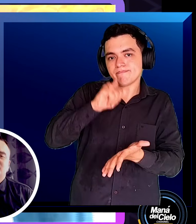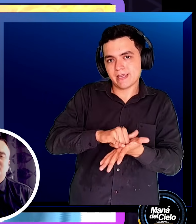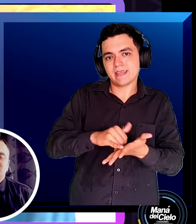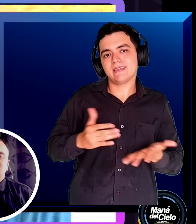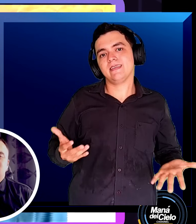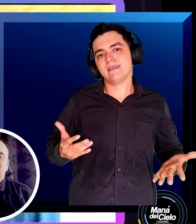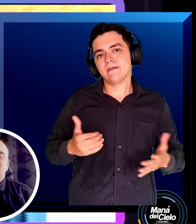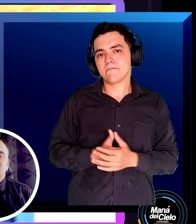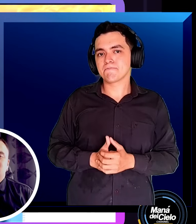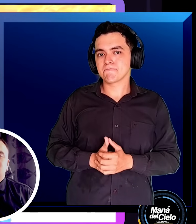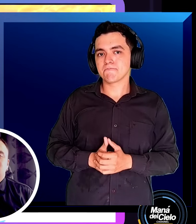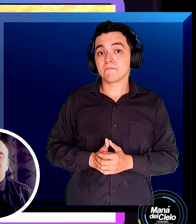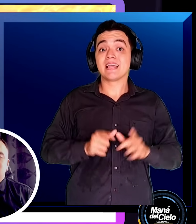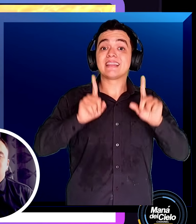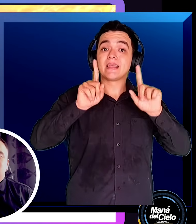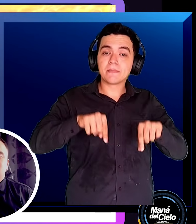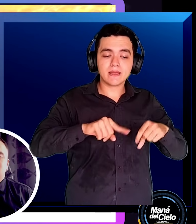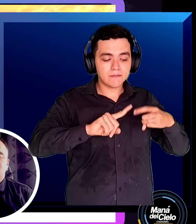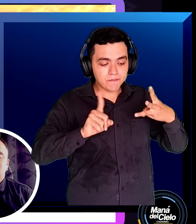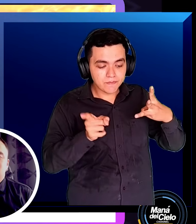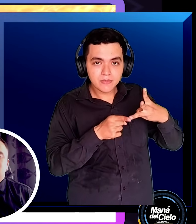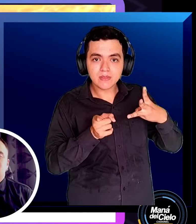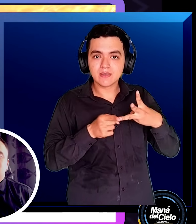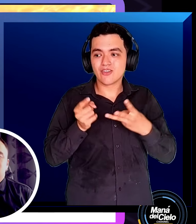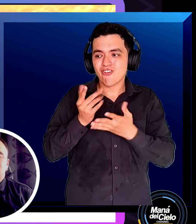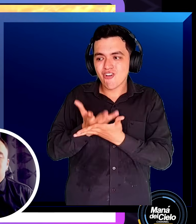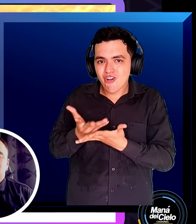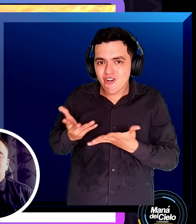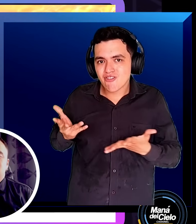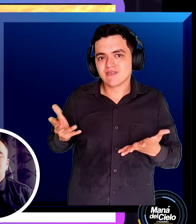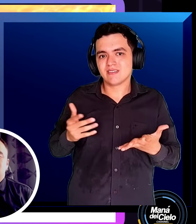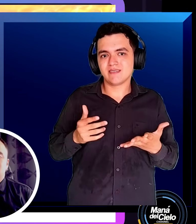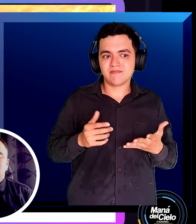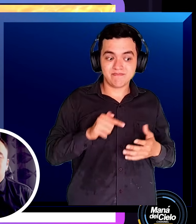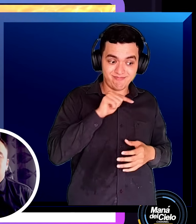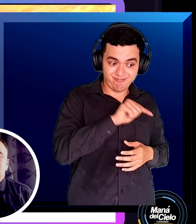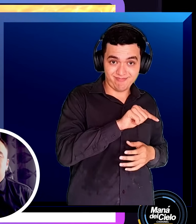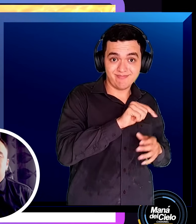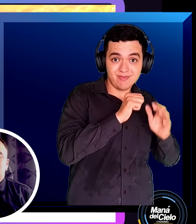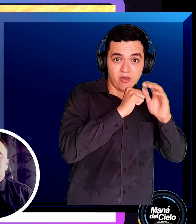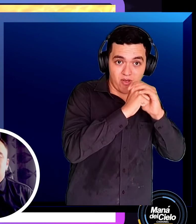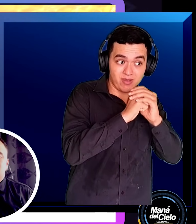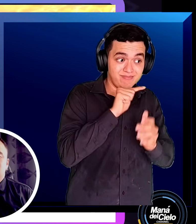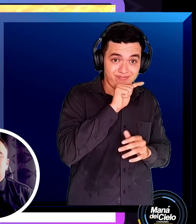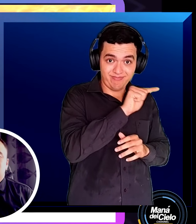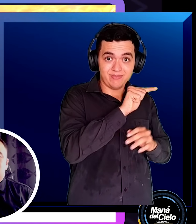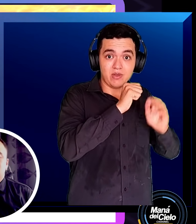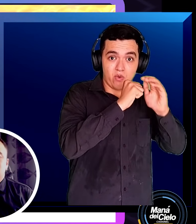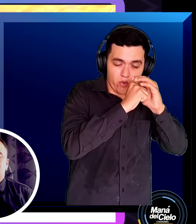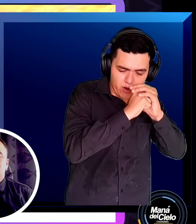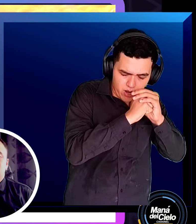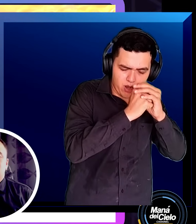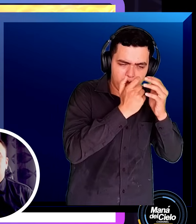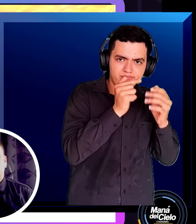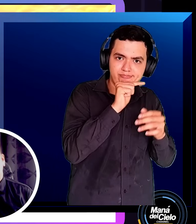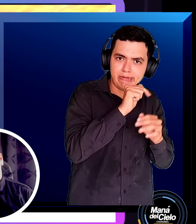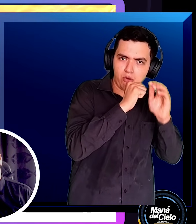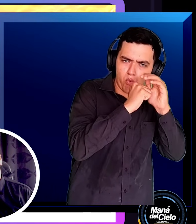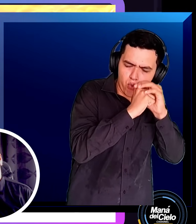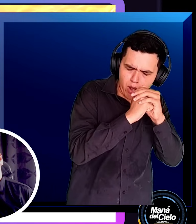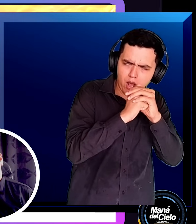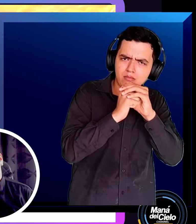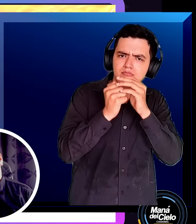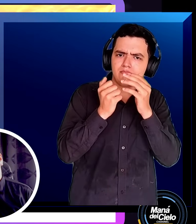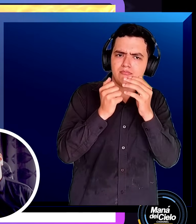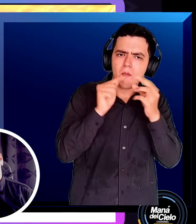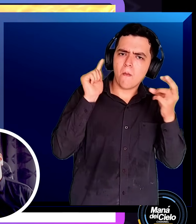ay, qué bonito ese carro, uy, cómo me veré yo, mija, en ese carro, uy, qué bendición, porque este carrito que tengo aquí está muy viejo. No,